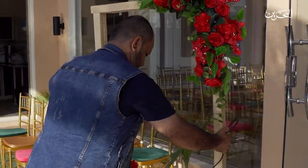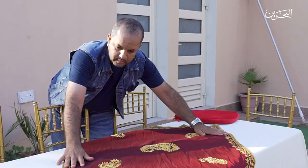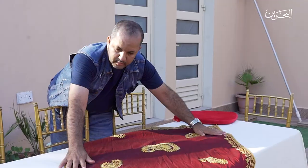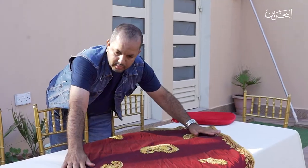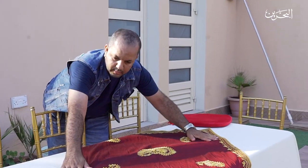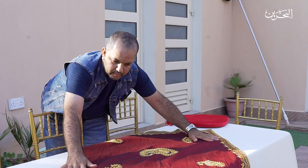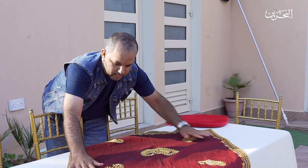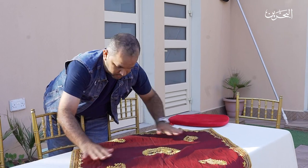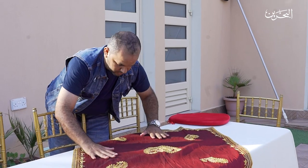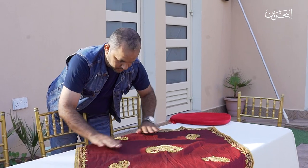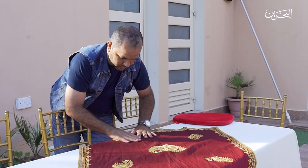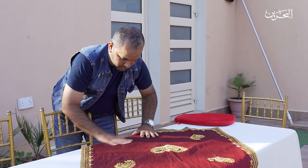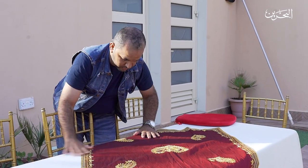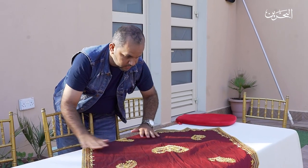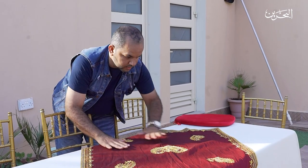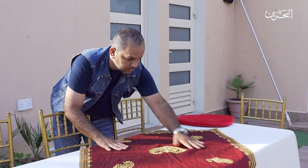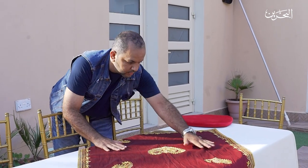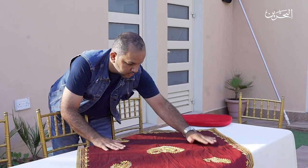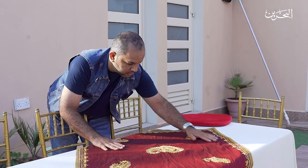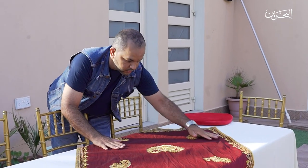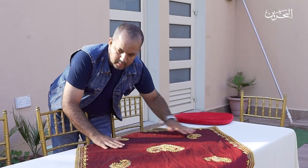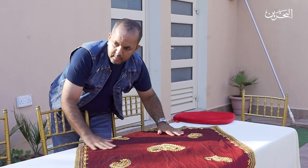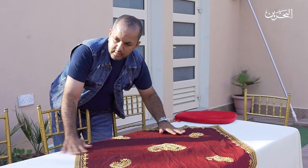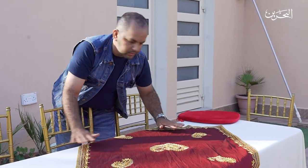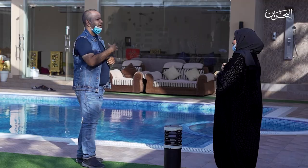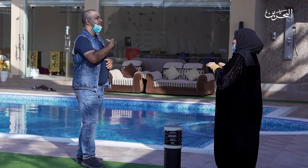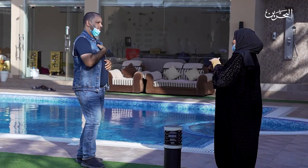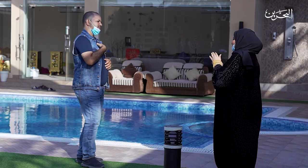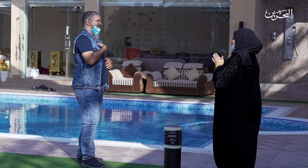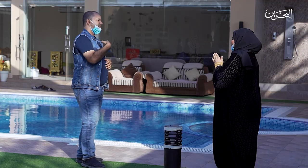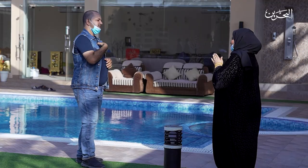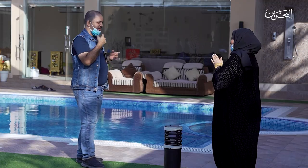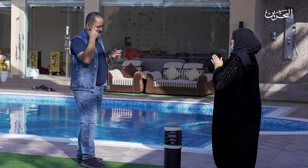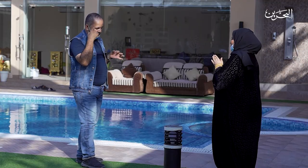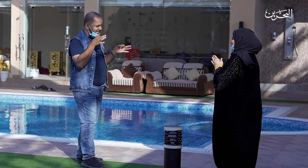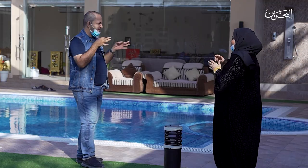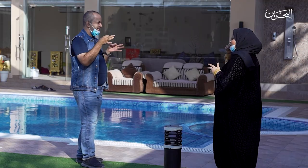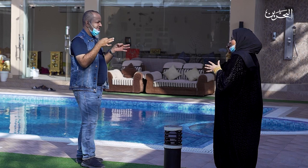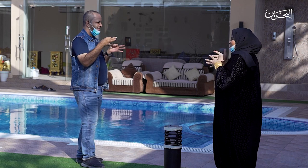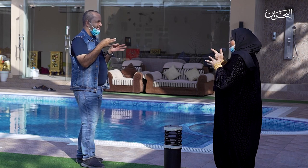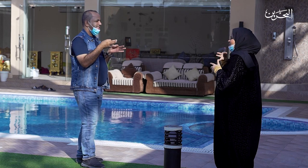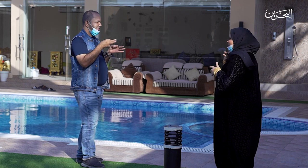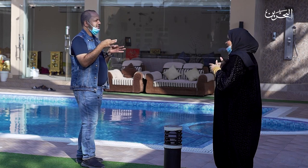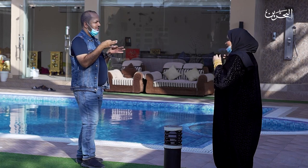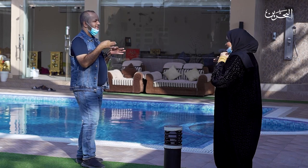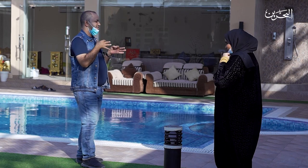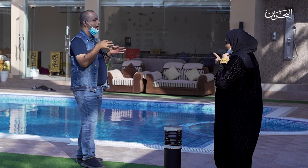فمملكة البحرين تقوم بجهود واضحة ودعم لا محدود لهذه الفئة، وأيضا لمن هم